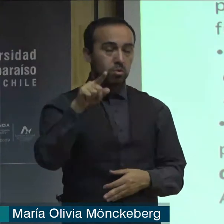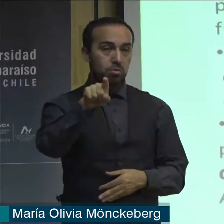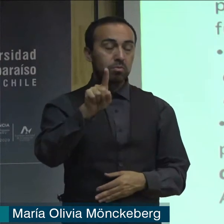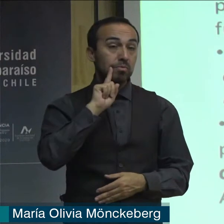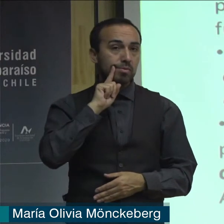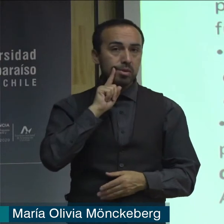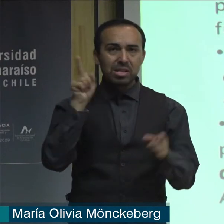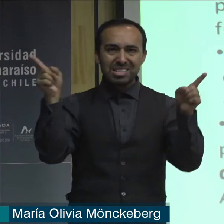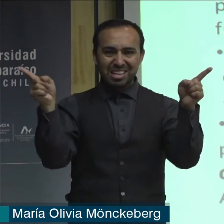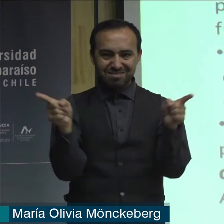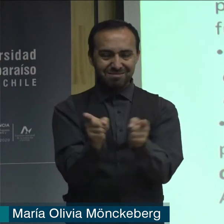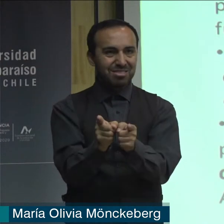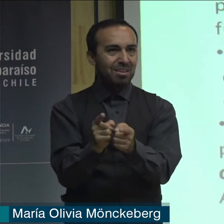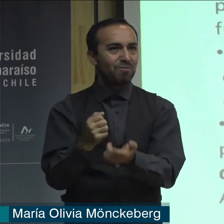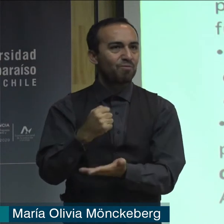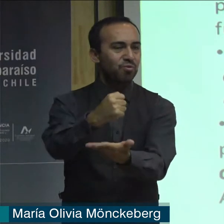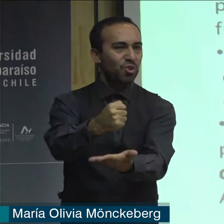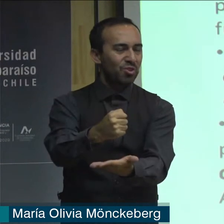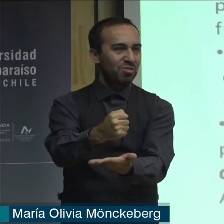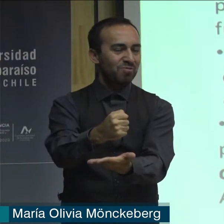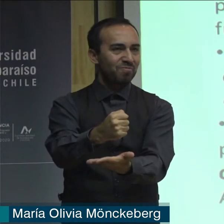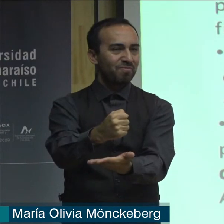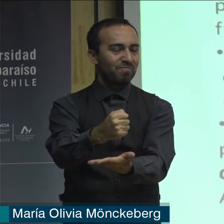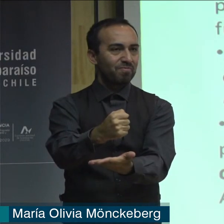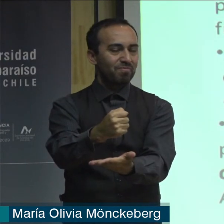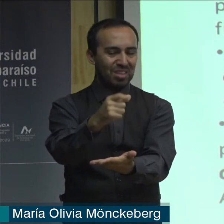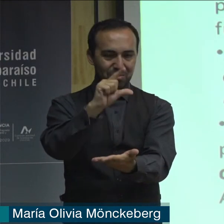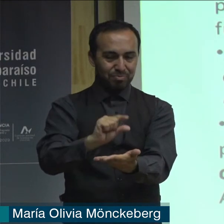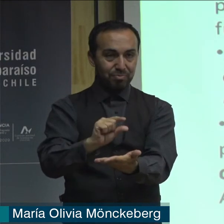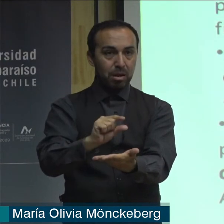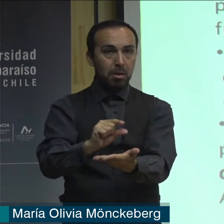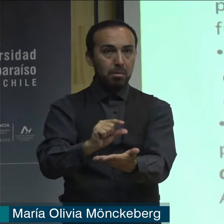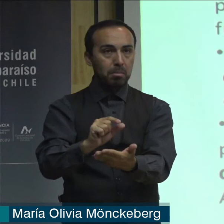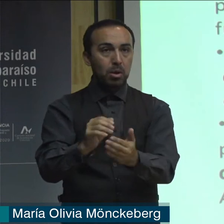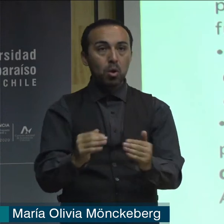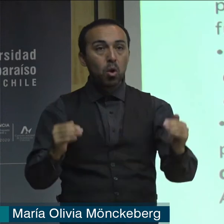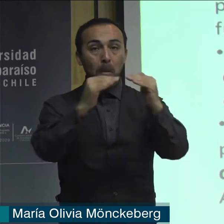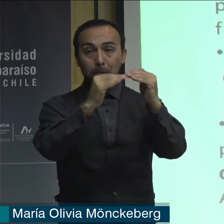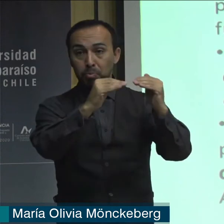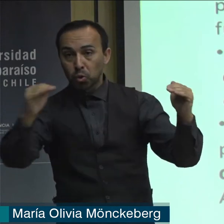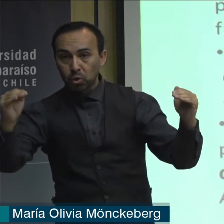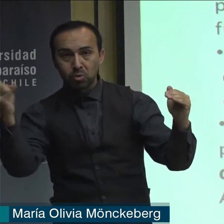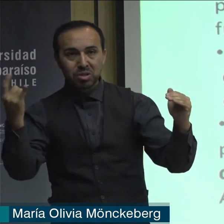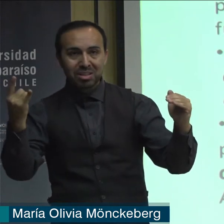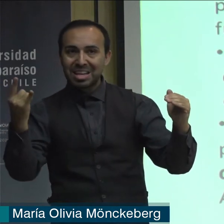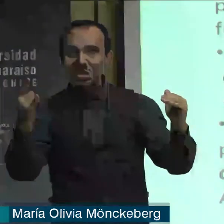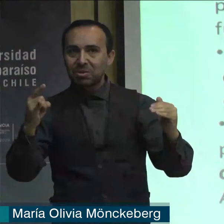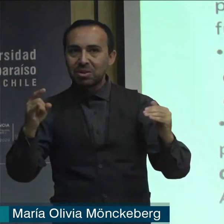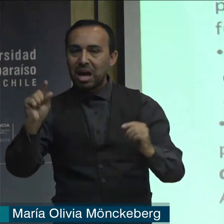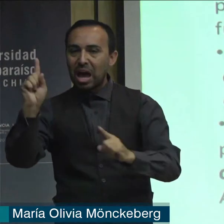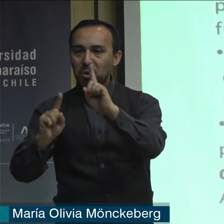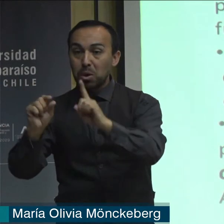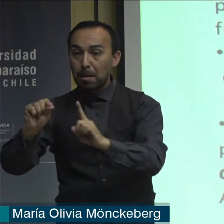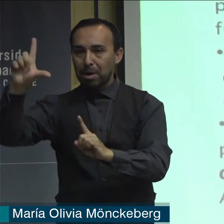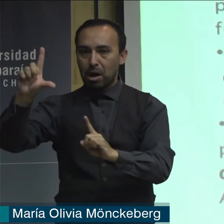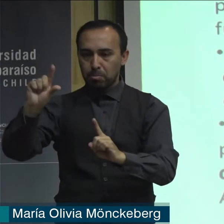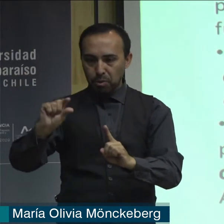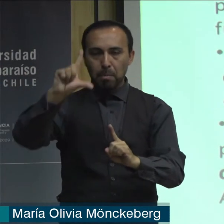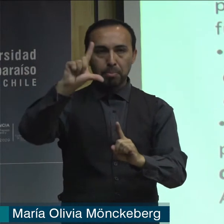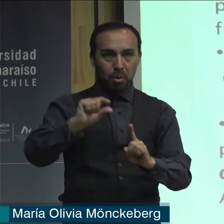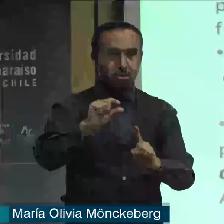pero esto no fue igual para todas porque entre 1973 y